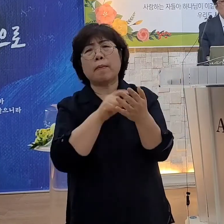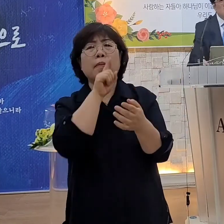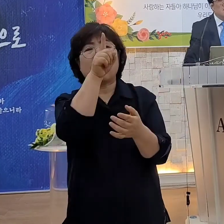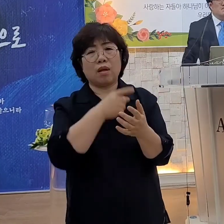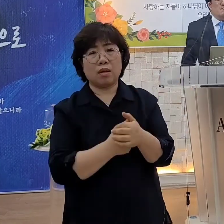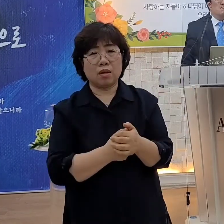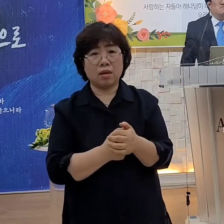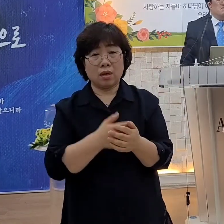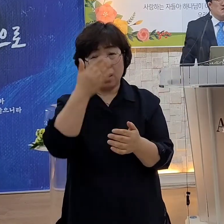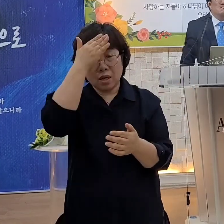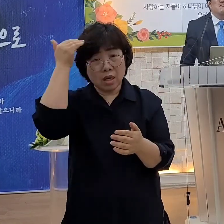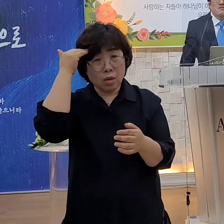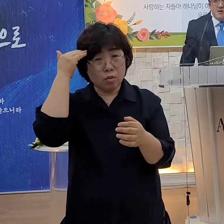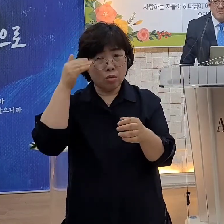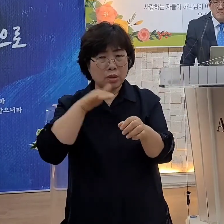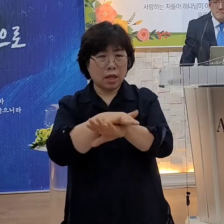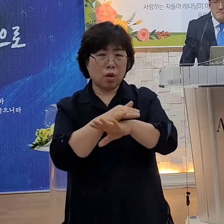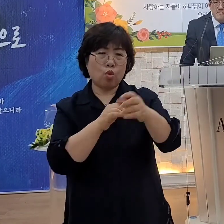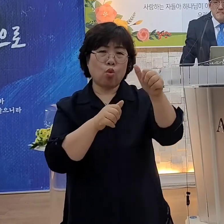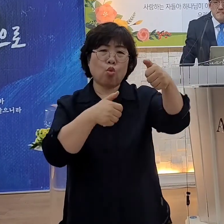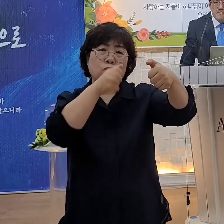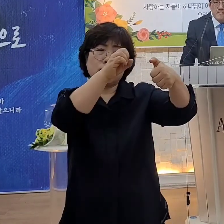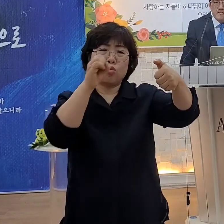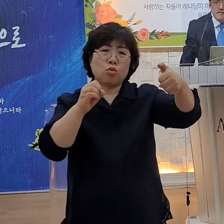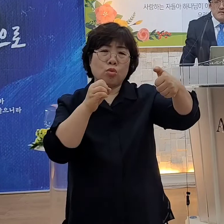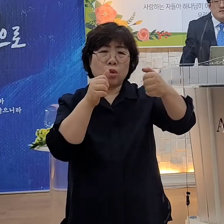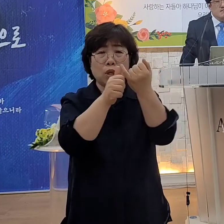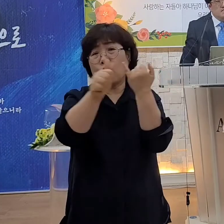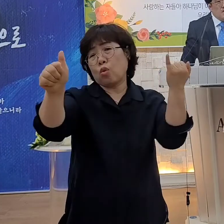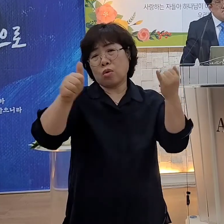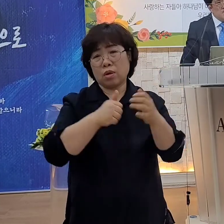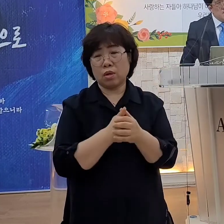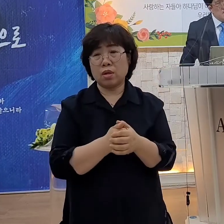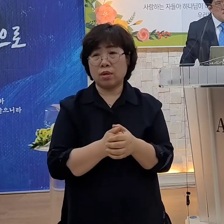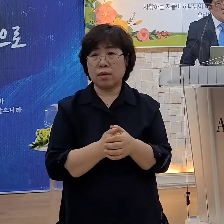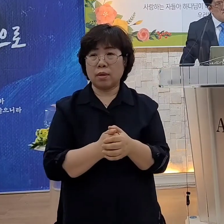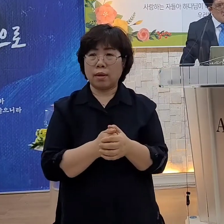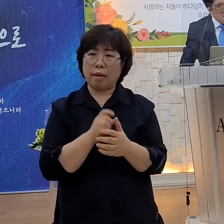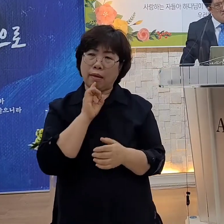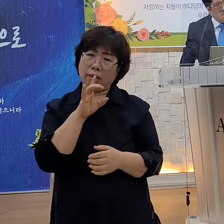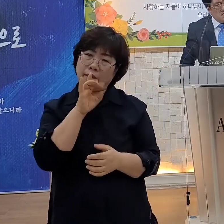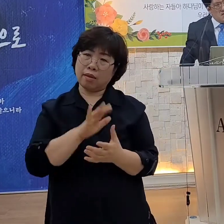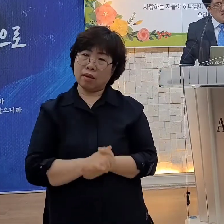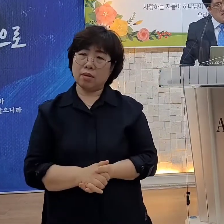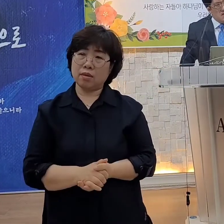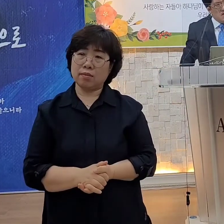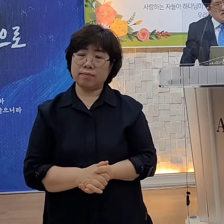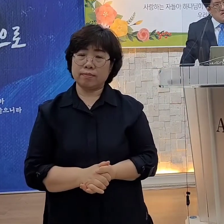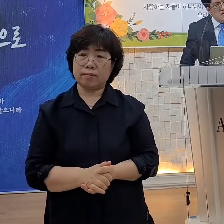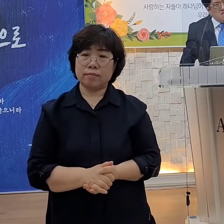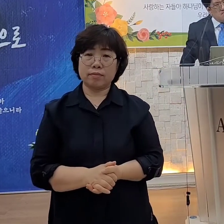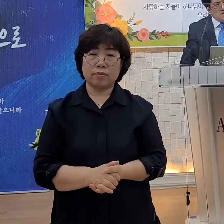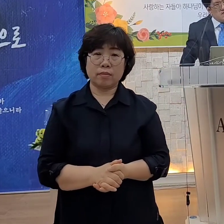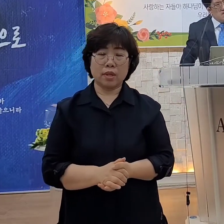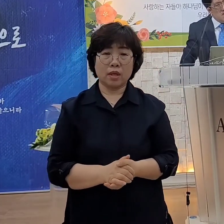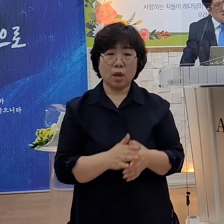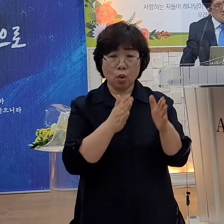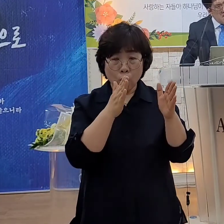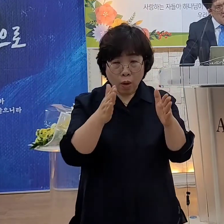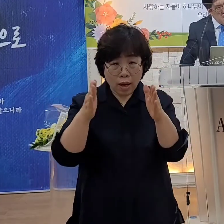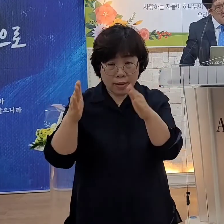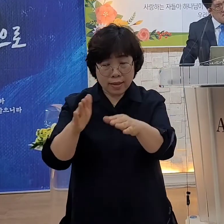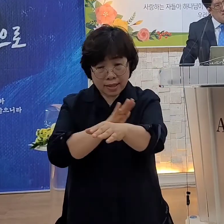우리 한국 지금 50%가 이혼합니다. 이런 말도 안 되는 세상에 우리가 살고 있는데 이